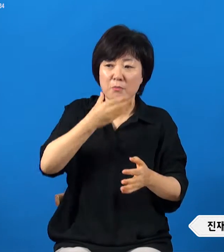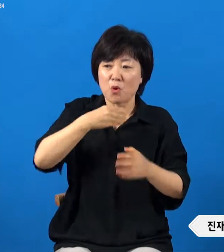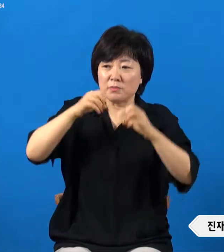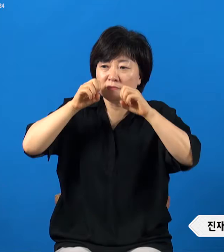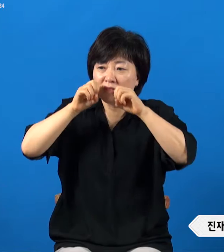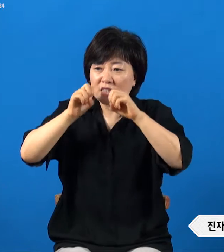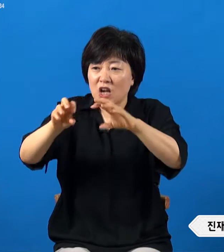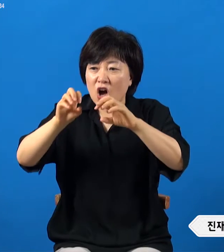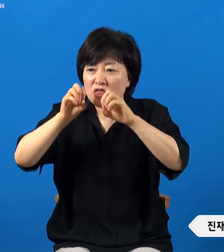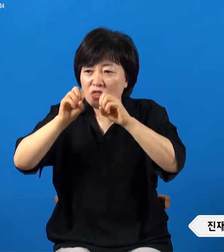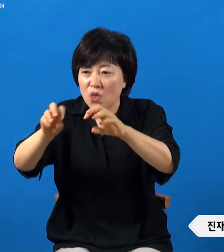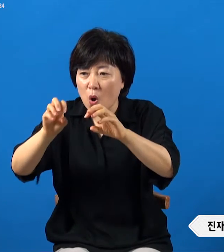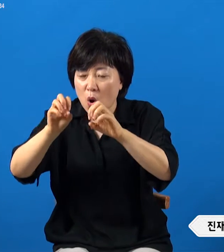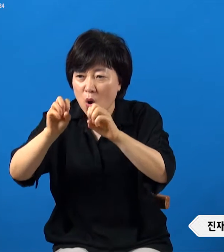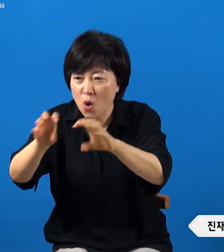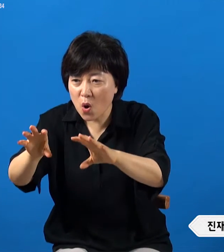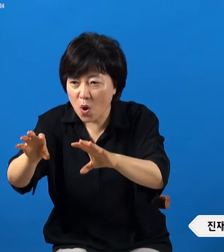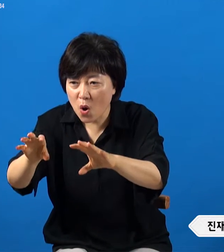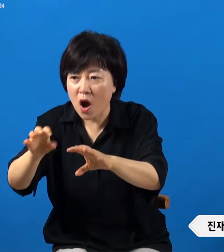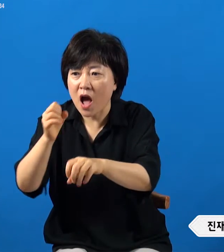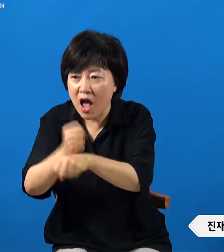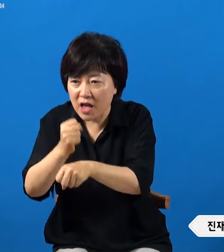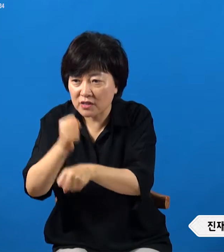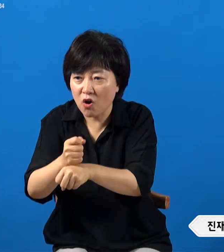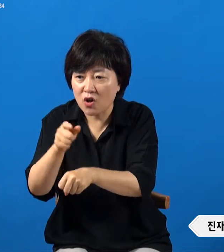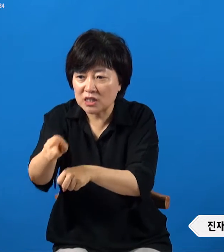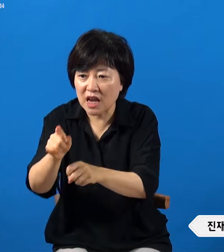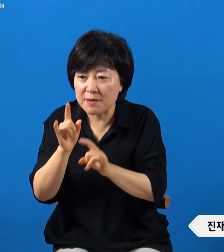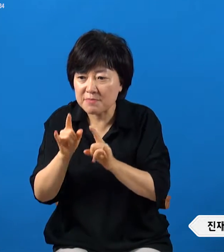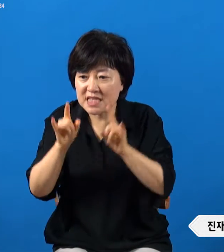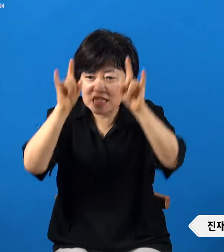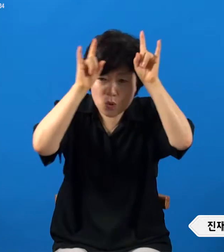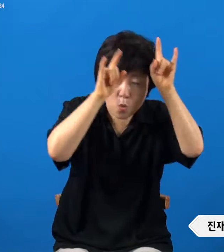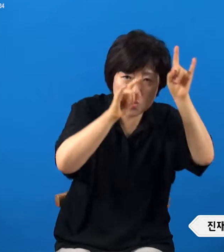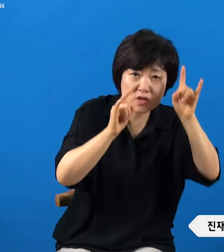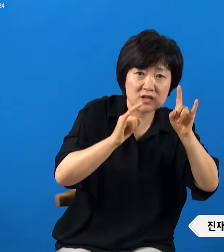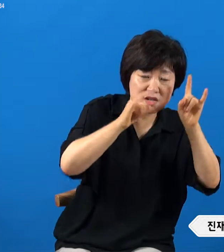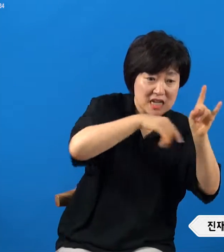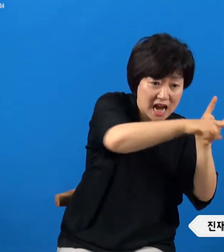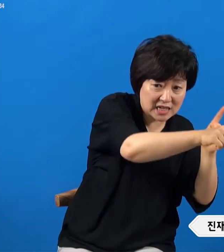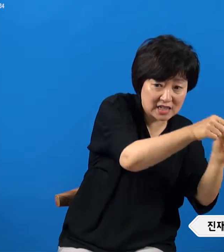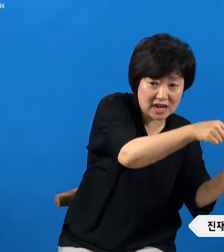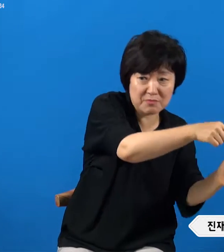간다면 신경 쓸 만한 일이 되지 않겠습니까?